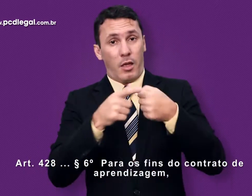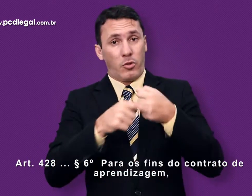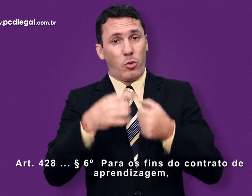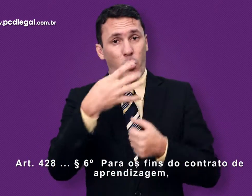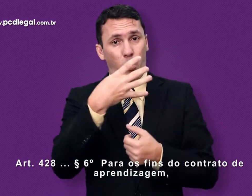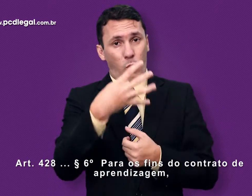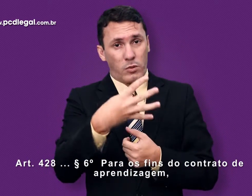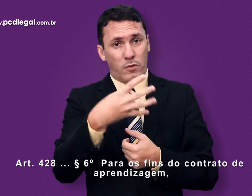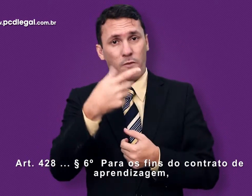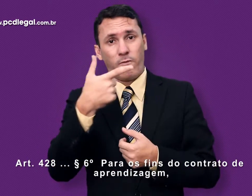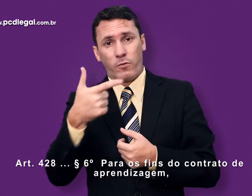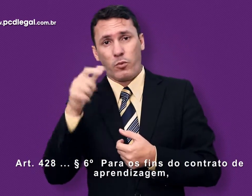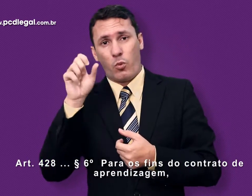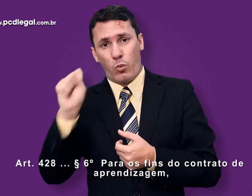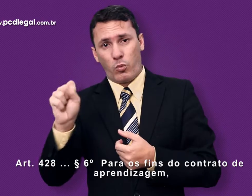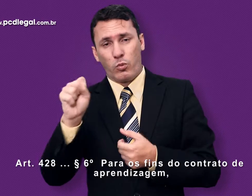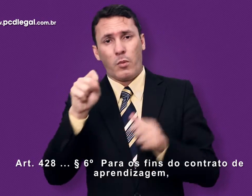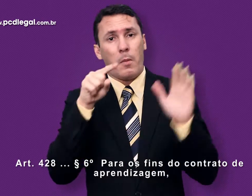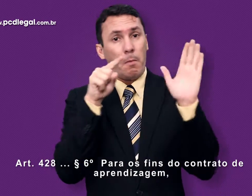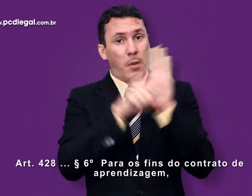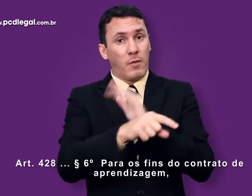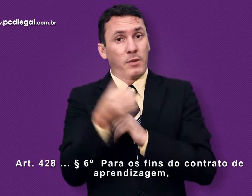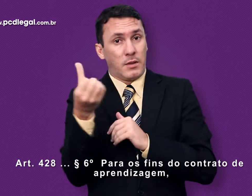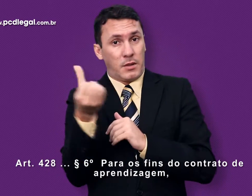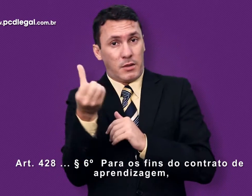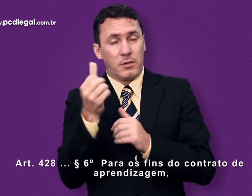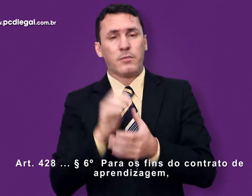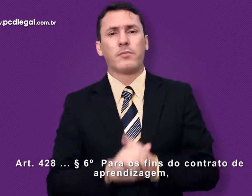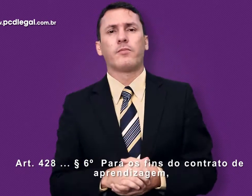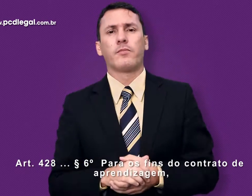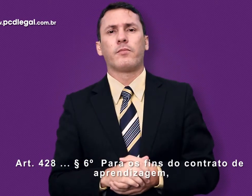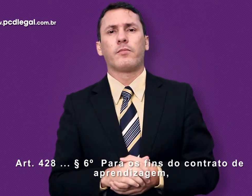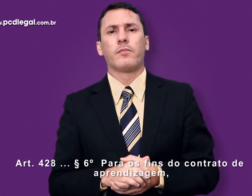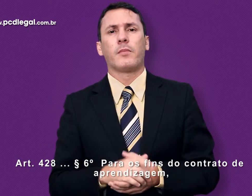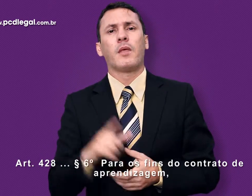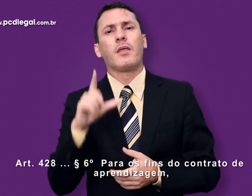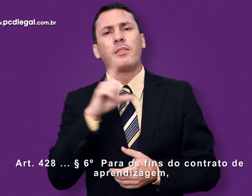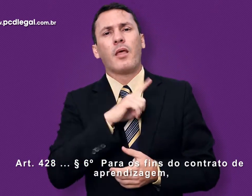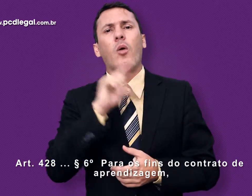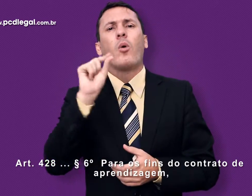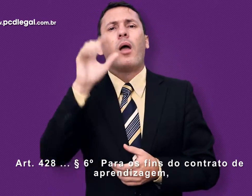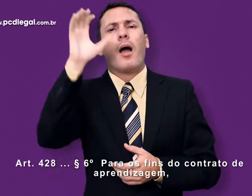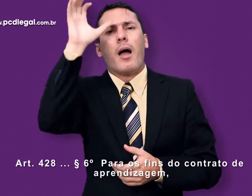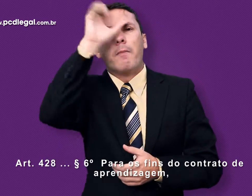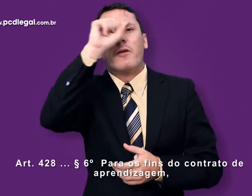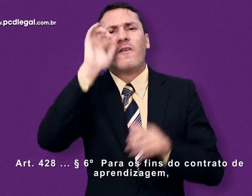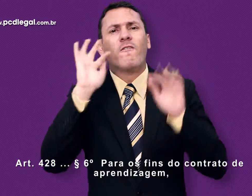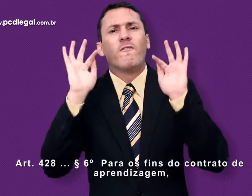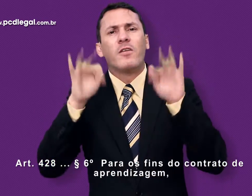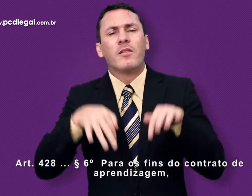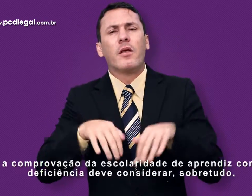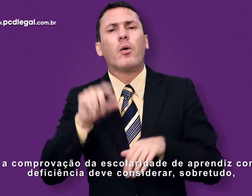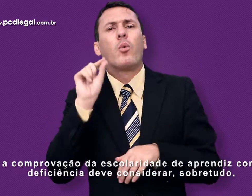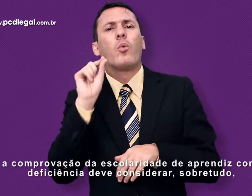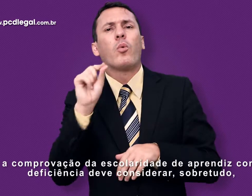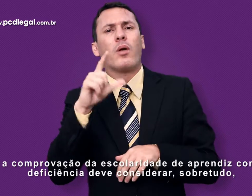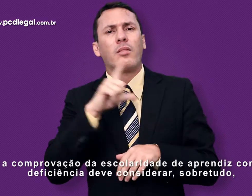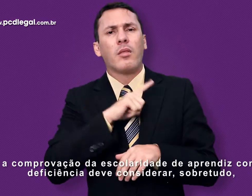Artigo 428. Parágrafo 6º. Para os fins do contrato de aprendizagem, a comprovação